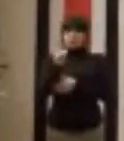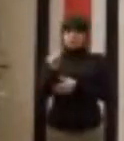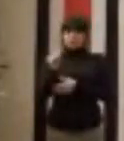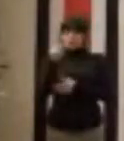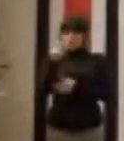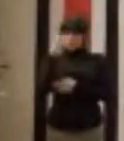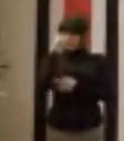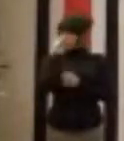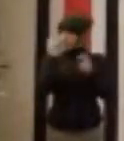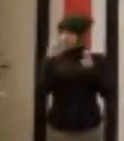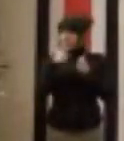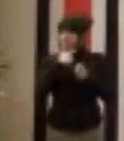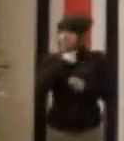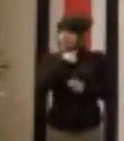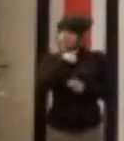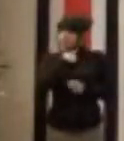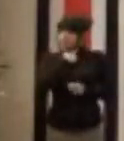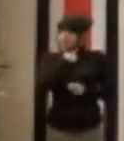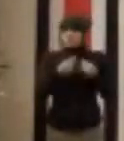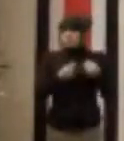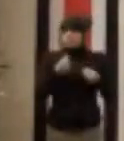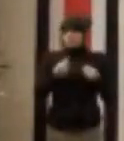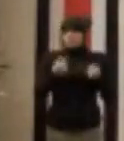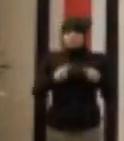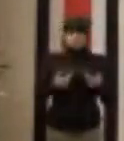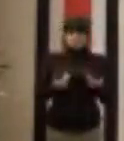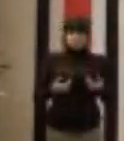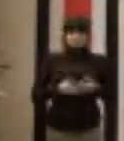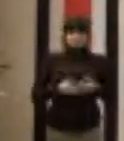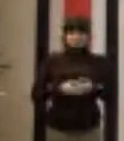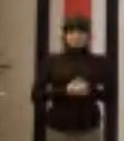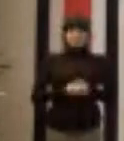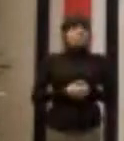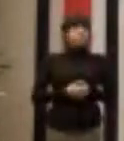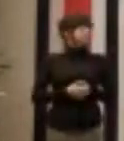se tuvo que tomar en cuenta el tema de inflación, ¿qué fue lo que se acordó?